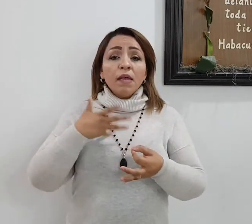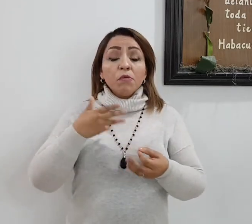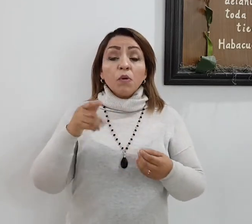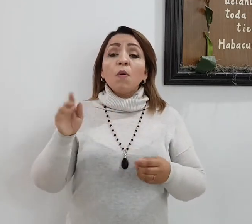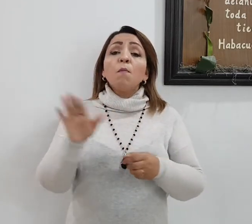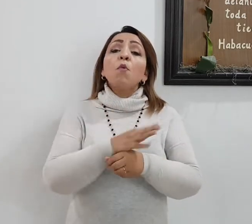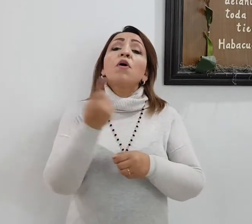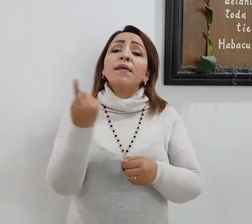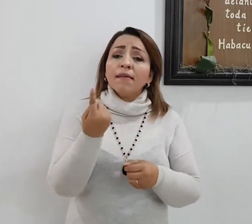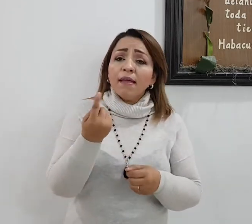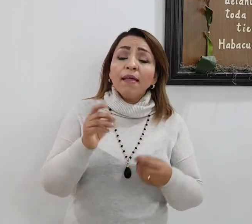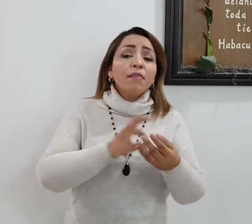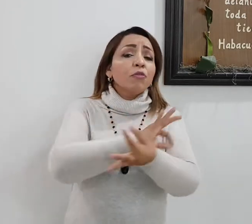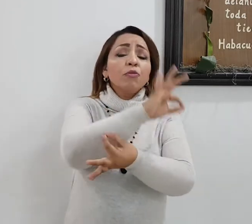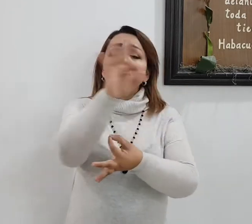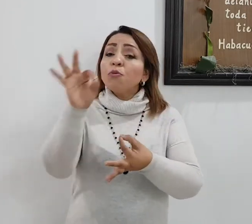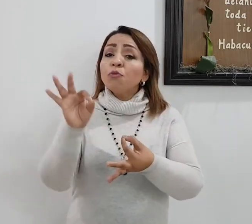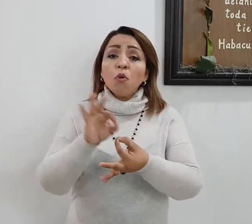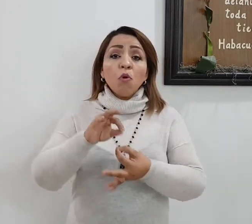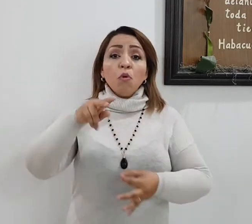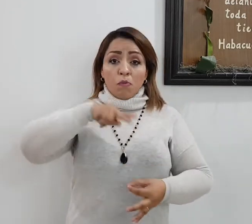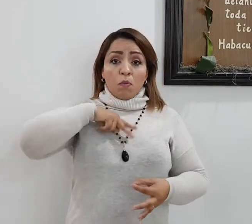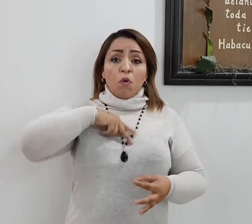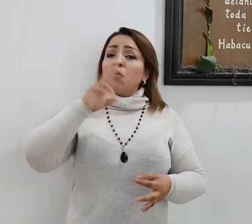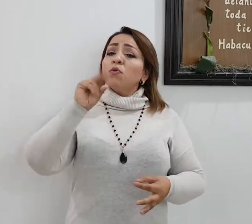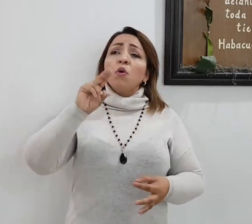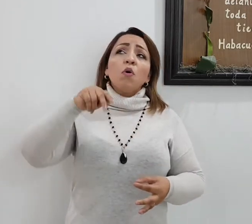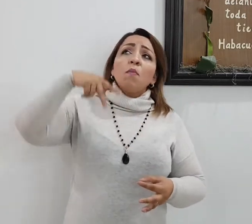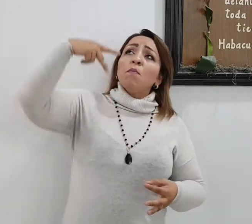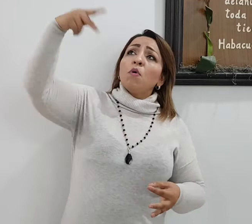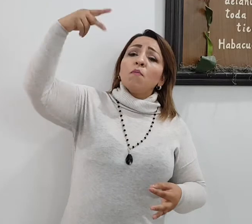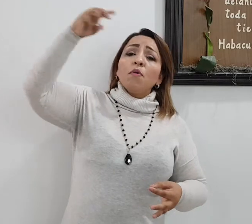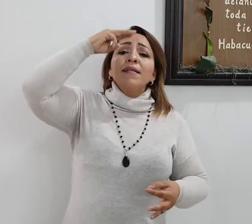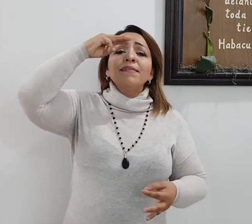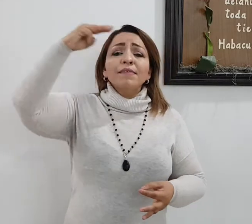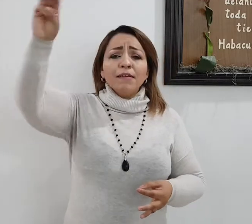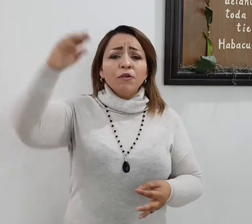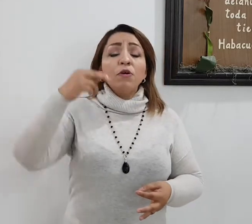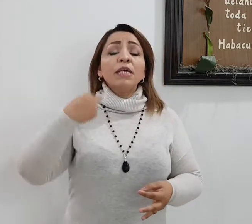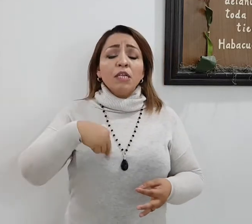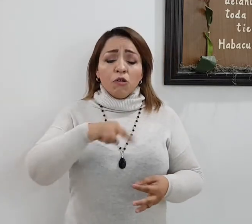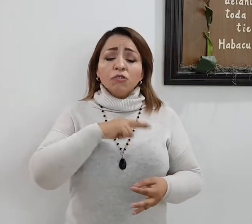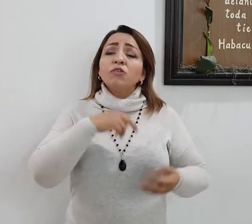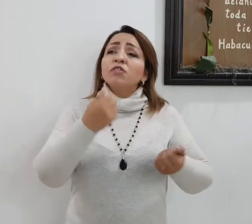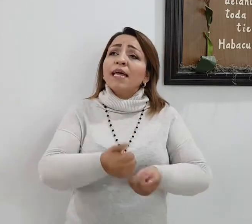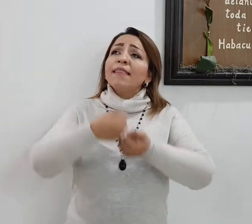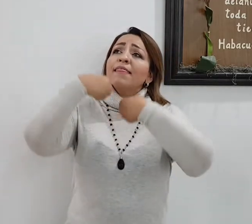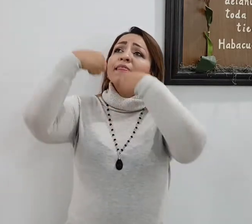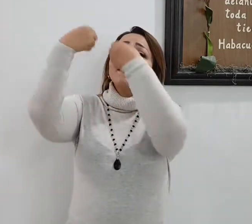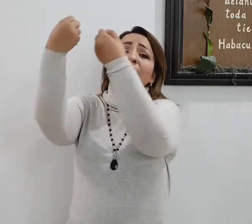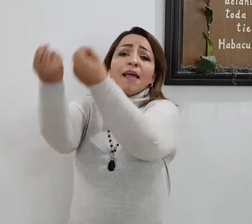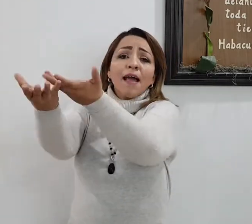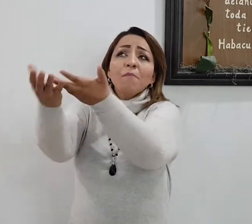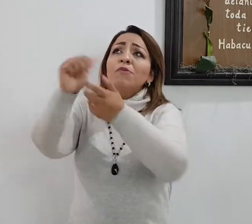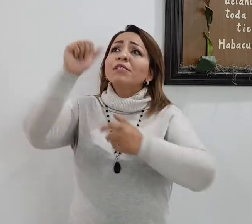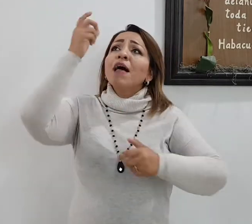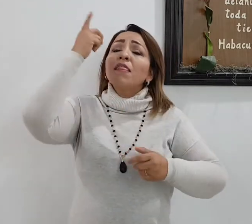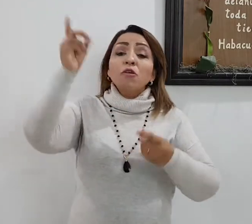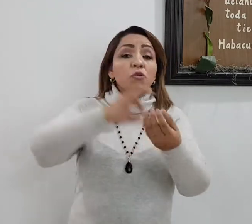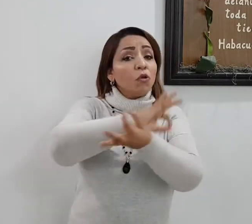su mano le damos, ¿verdad? Y cómo aprender a entregarle a Dios lo que es del Señor. Y básicamente, hermanos, todo